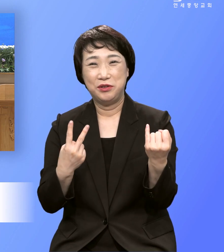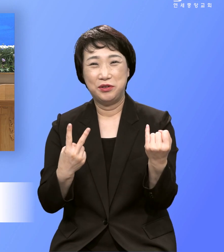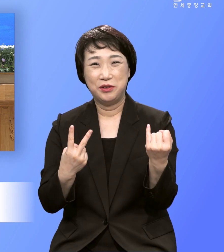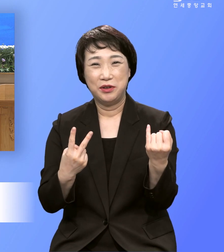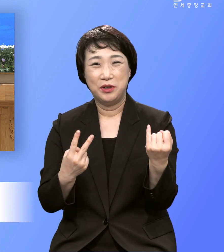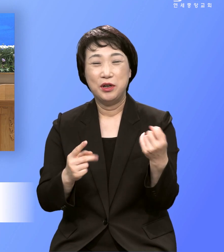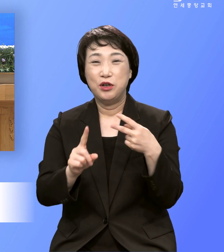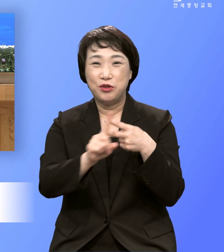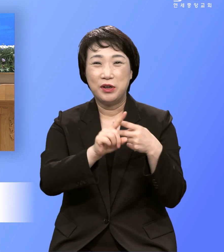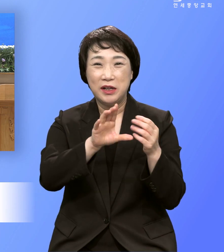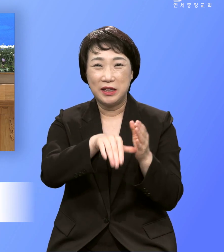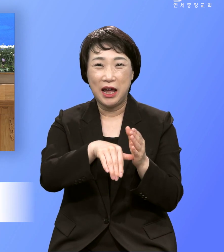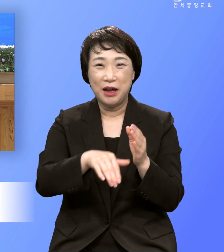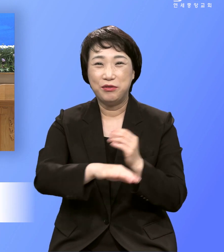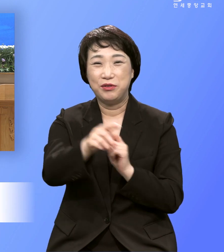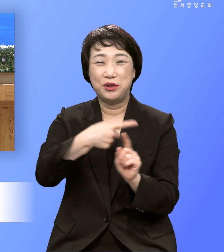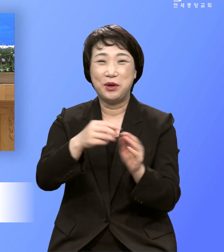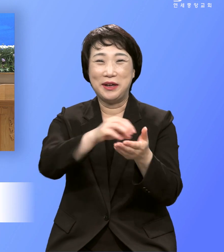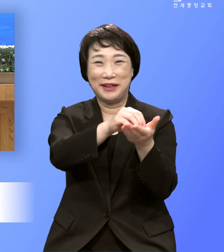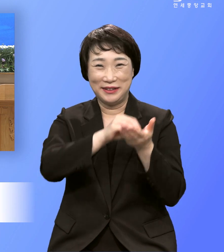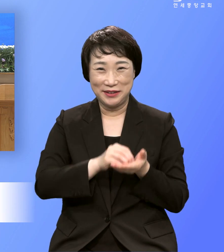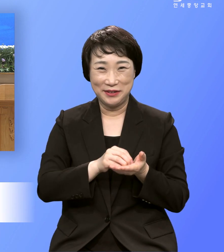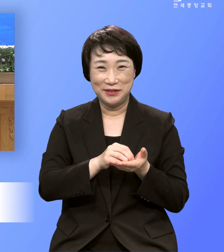중학교 1학년 때 우리 교회 왔어.